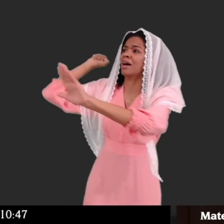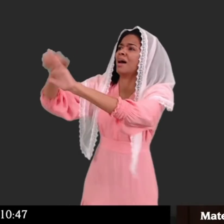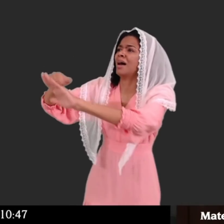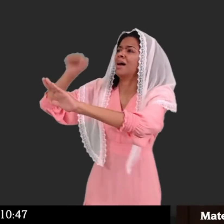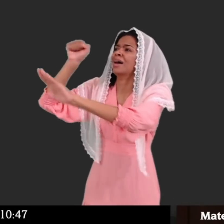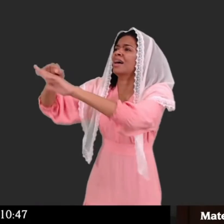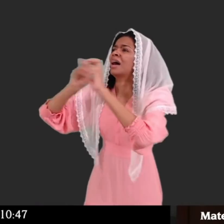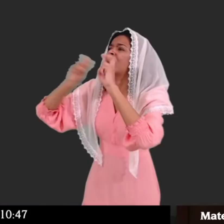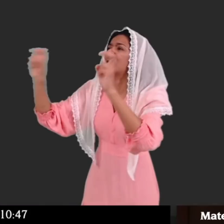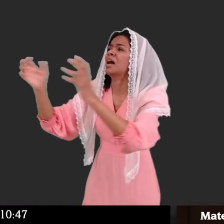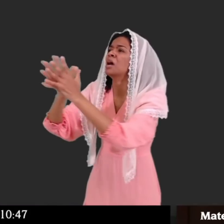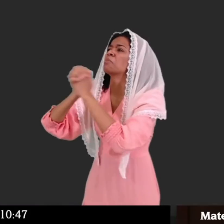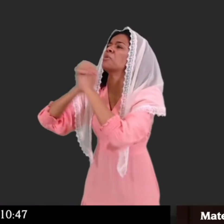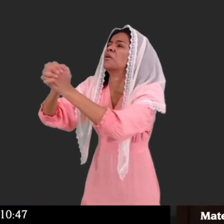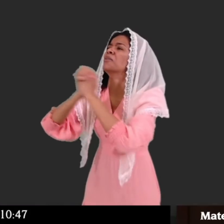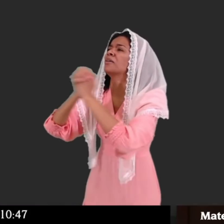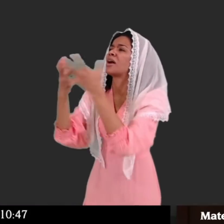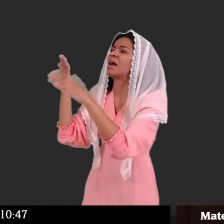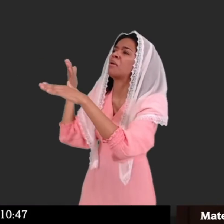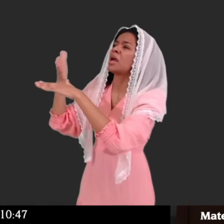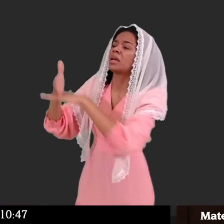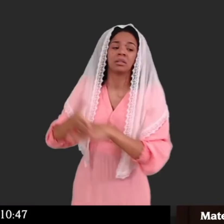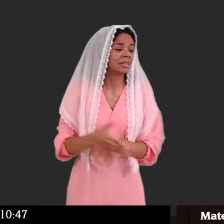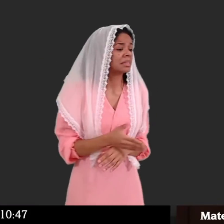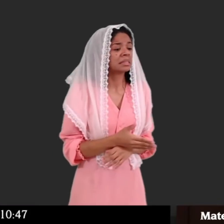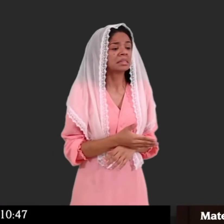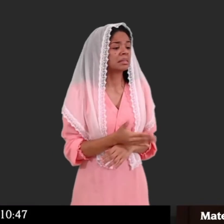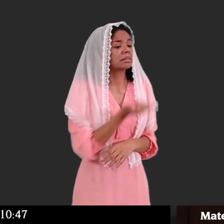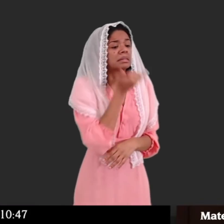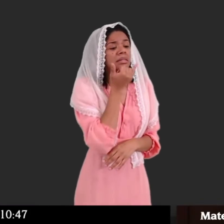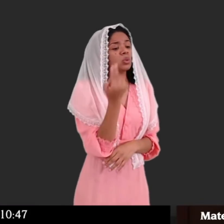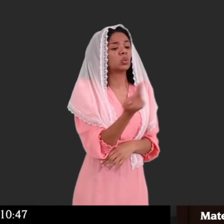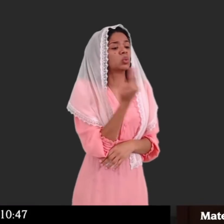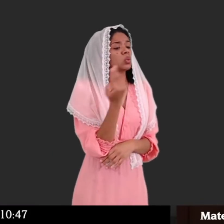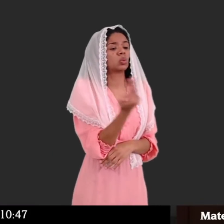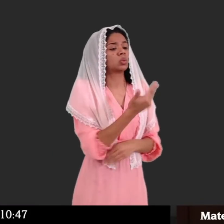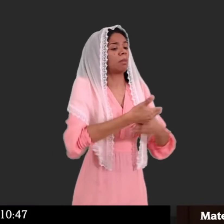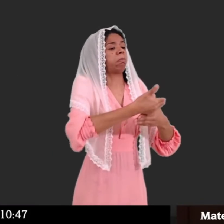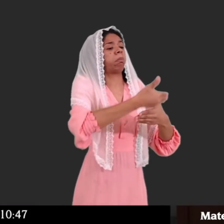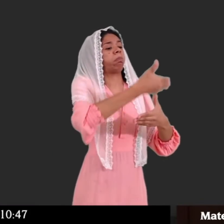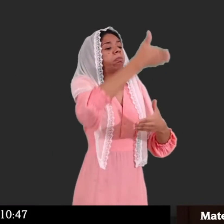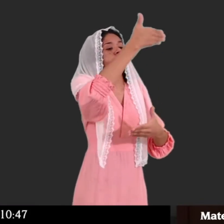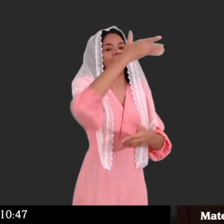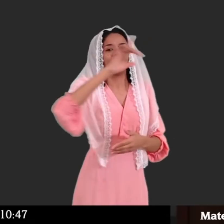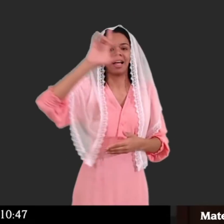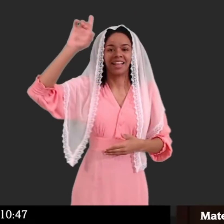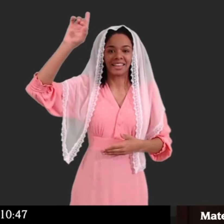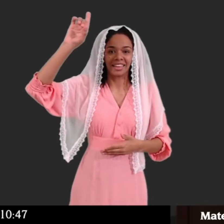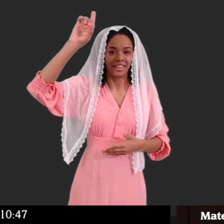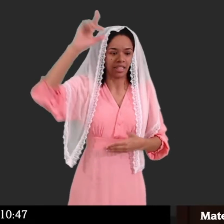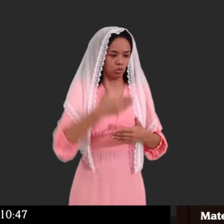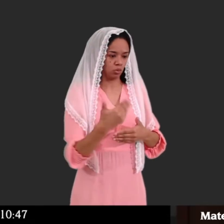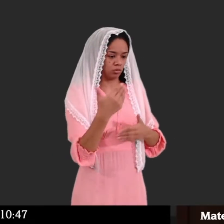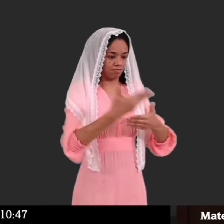Eu não posso abrir porque não fui eu que fechei, lacraram pelo lado de fora. Eu pus os betumes aí pelo lado de dentro, mas eu não tenho